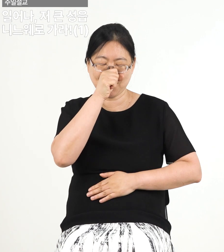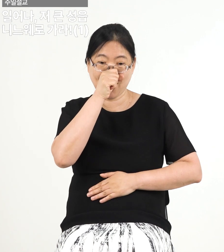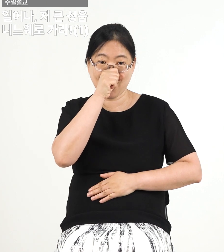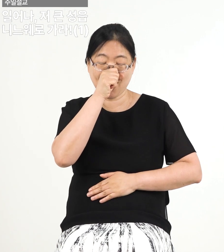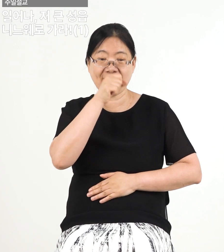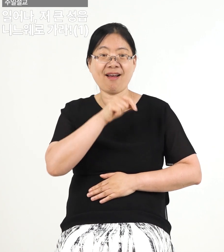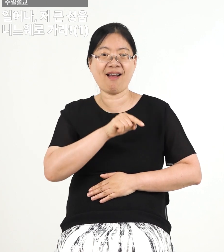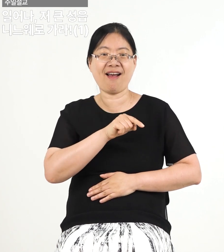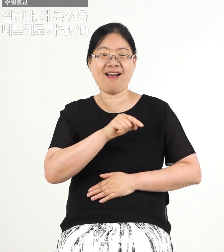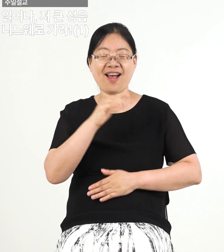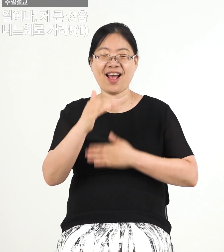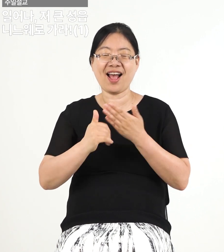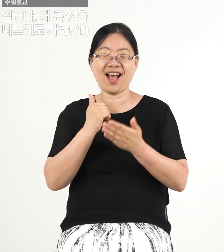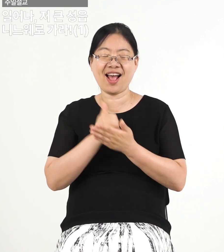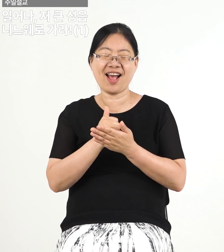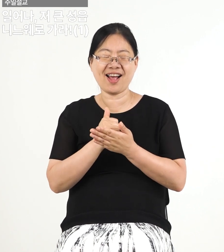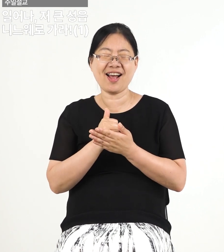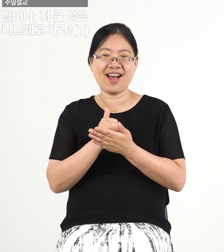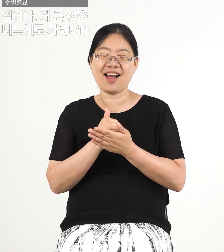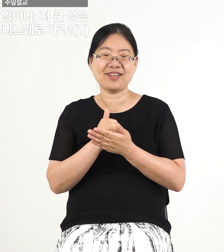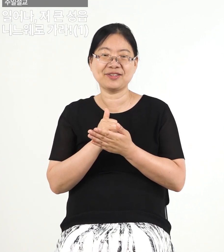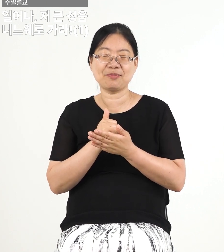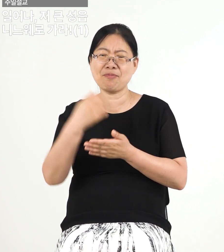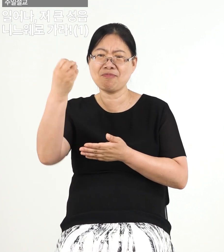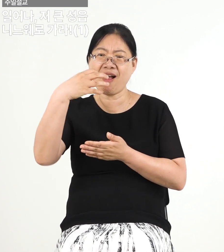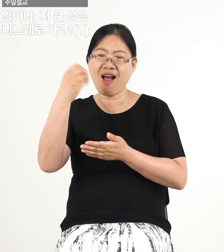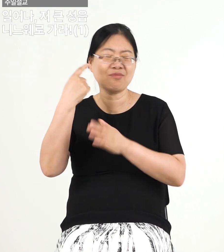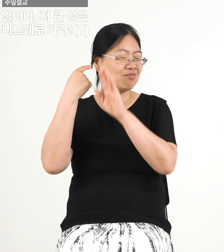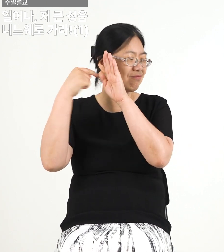긍정적이면 하나님의 음성이 안 들립니다.